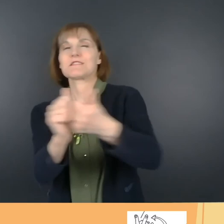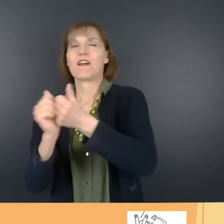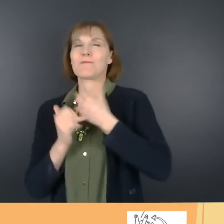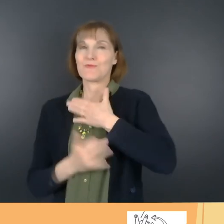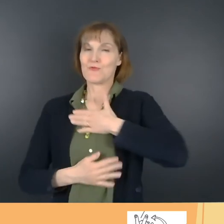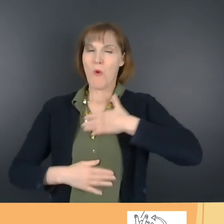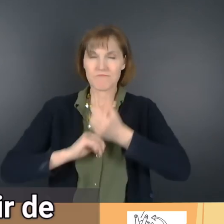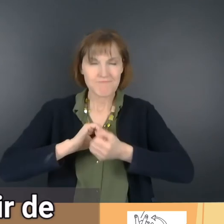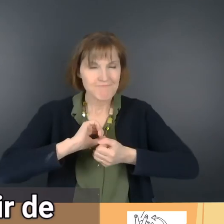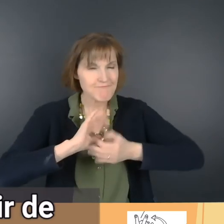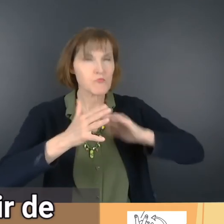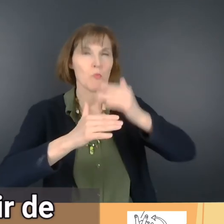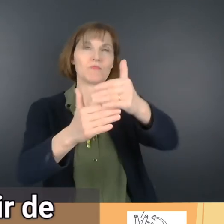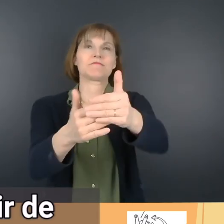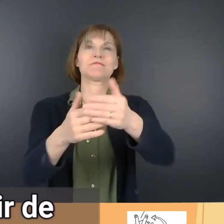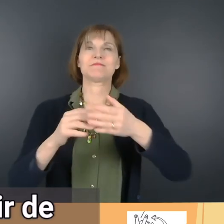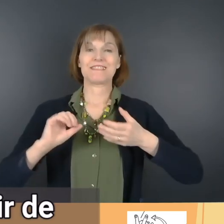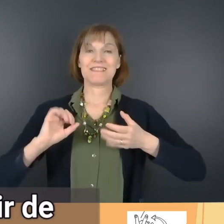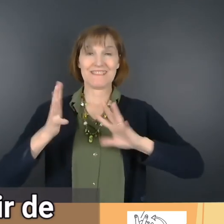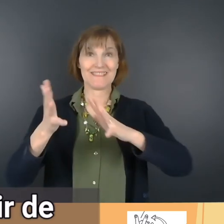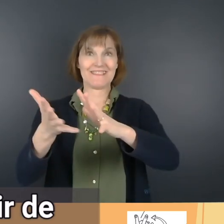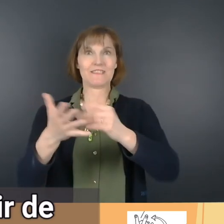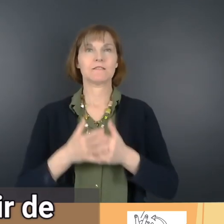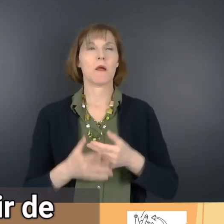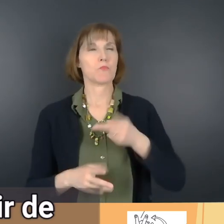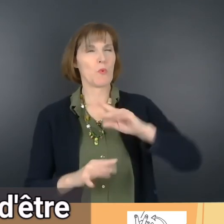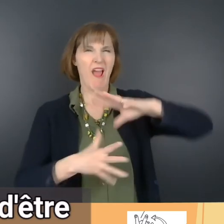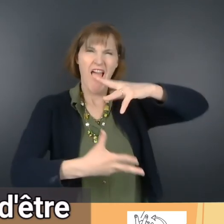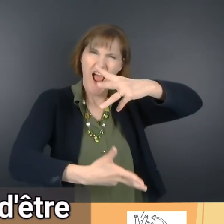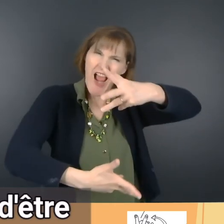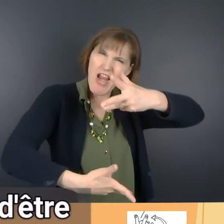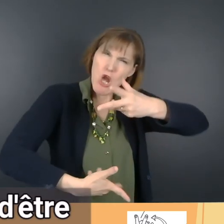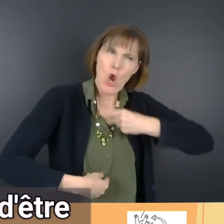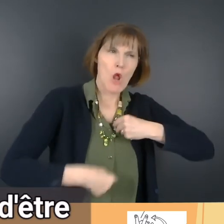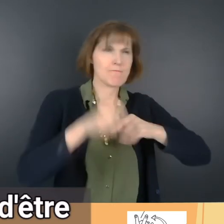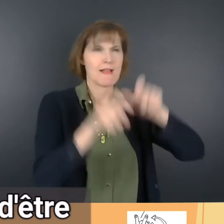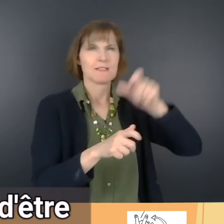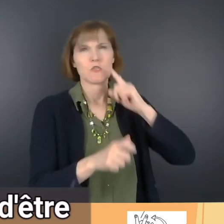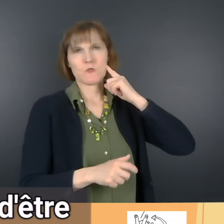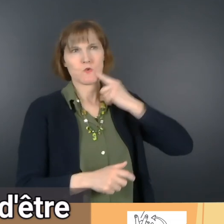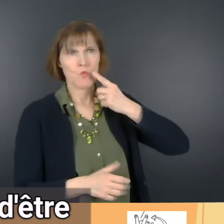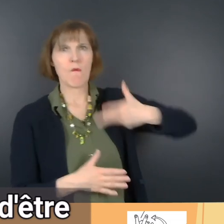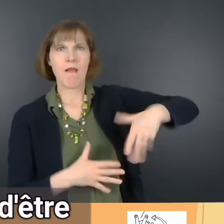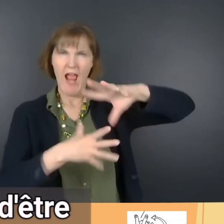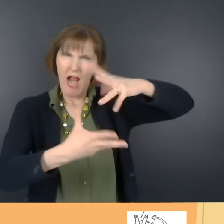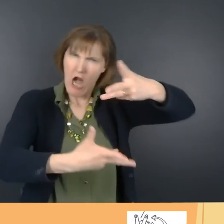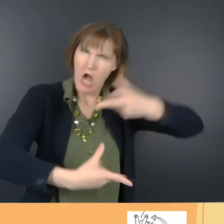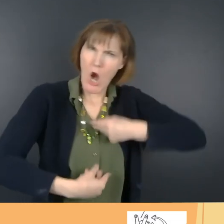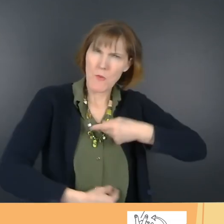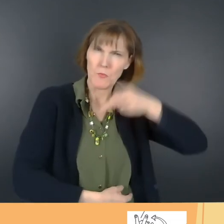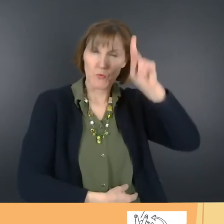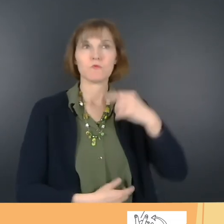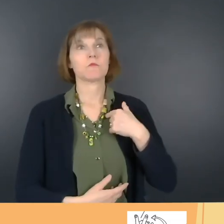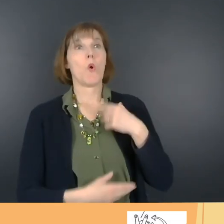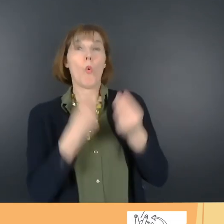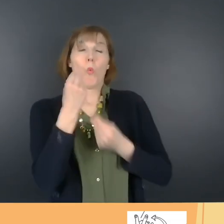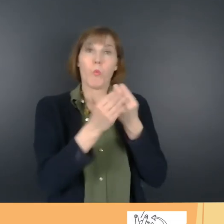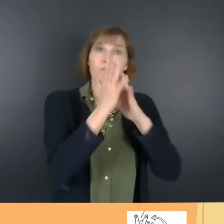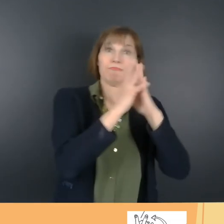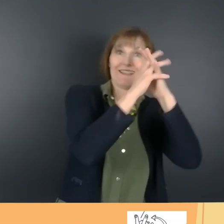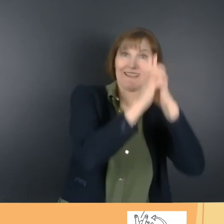nous puissions ensemble nous réjouir de progresser dans la langue des signes, d'être beaucoup plus accueillants de ce public,